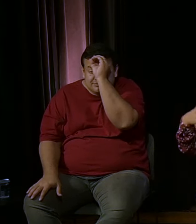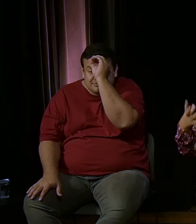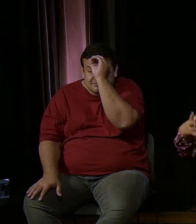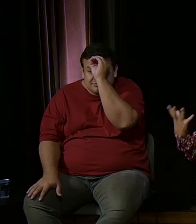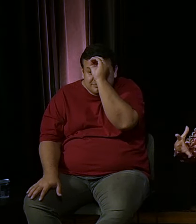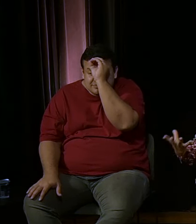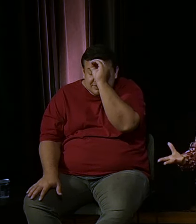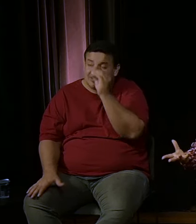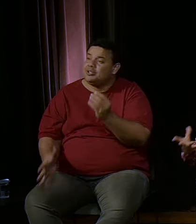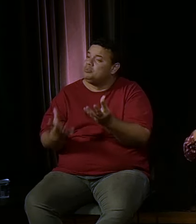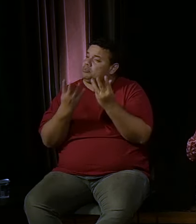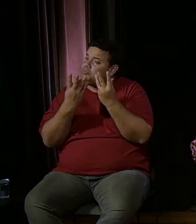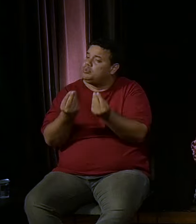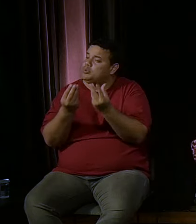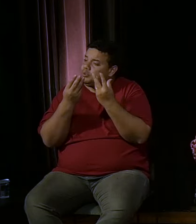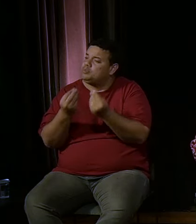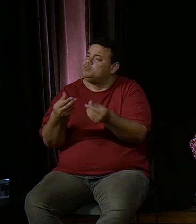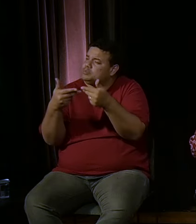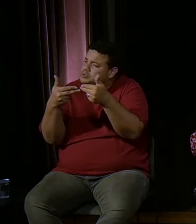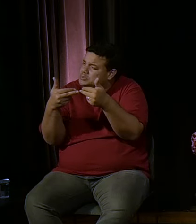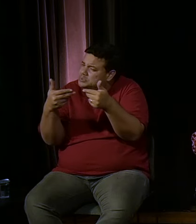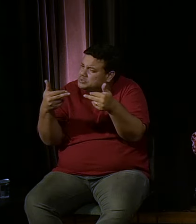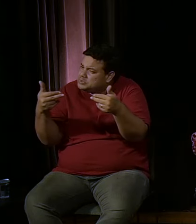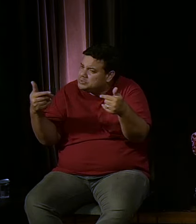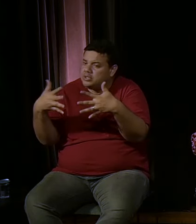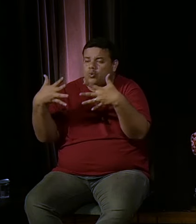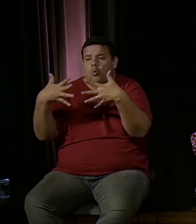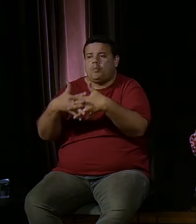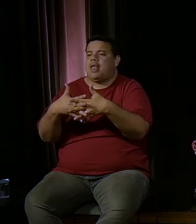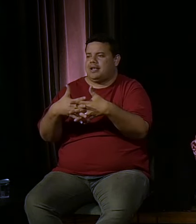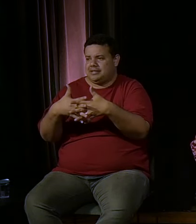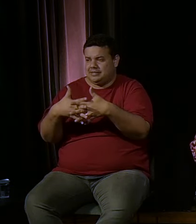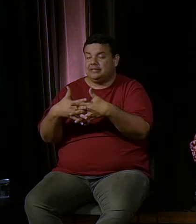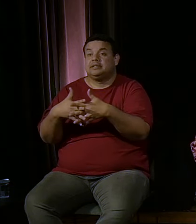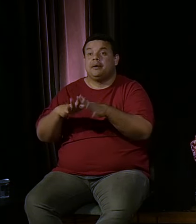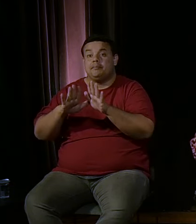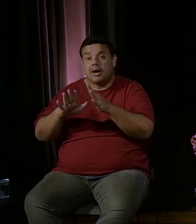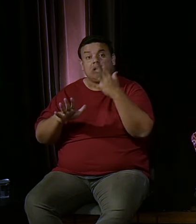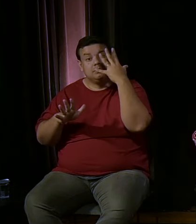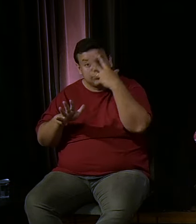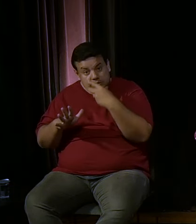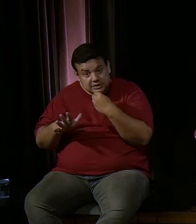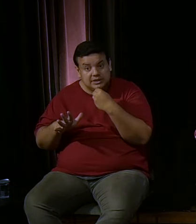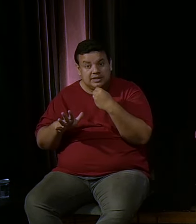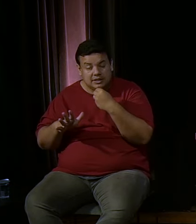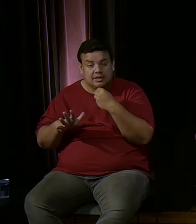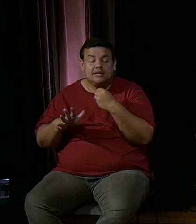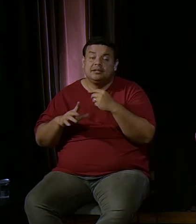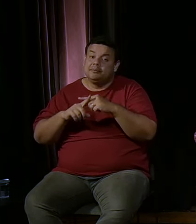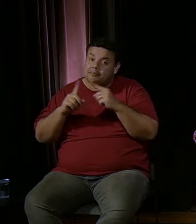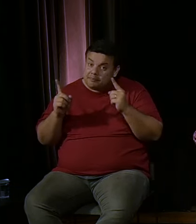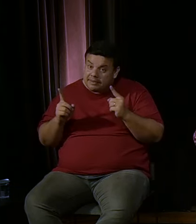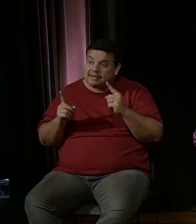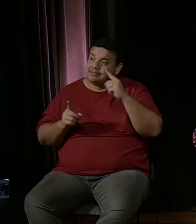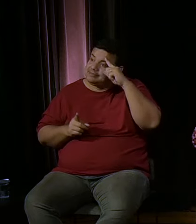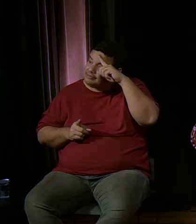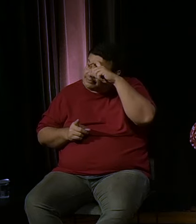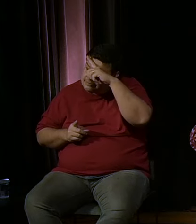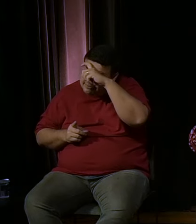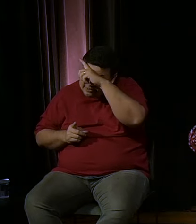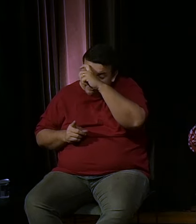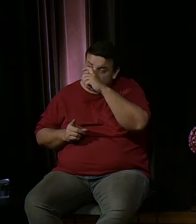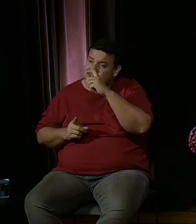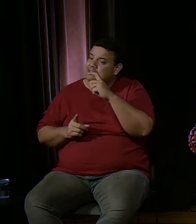Existem muitas coisas, e muitas coisas complexas, mas muito bonitas e mais intrigantes, e que